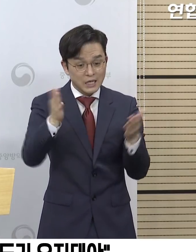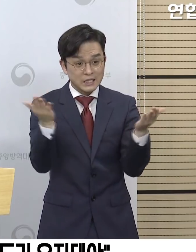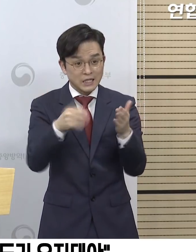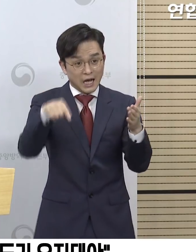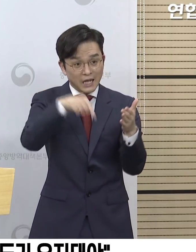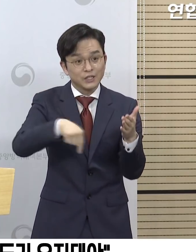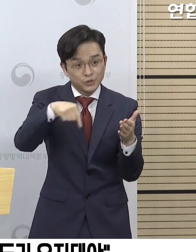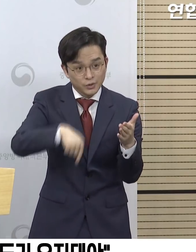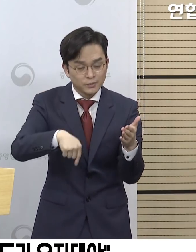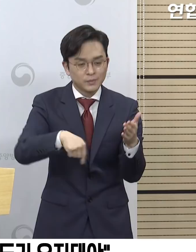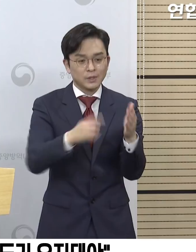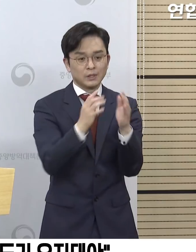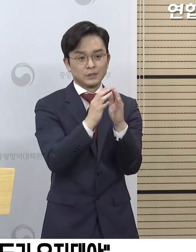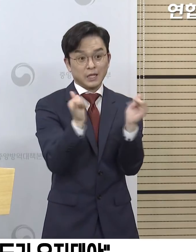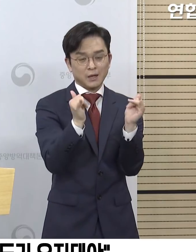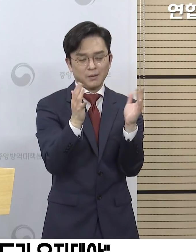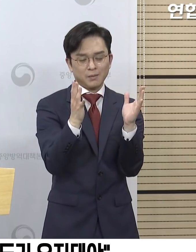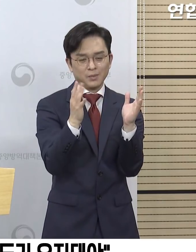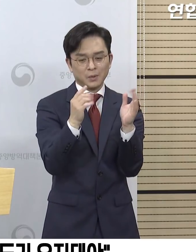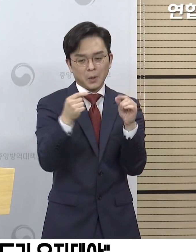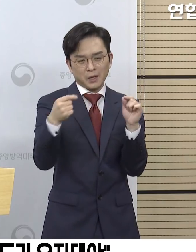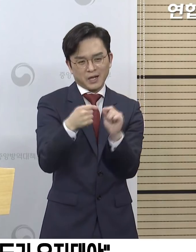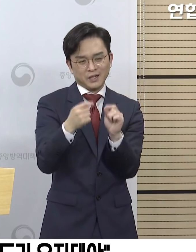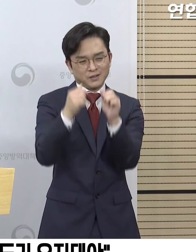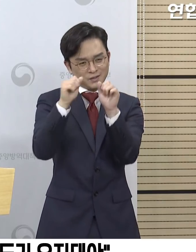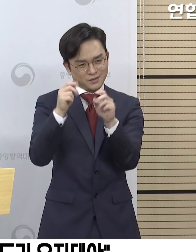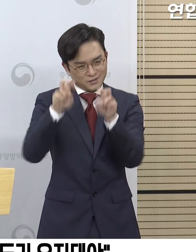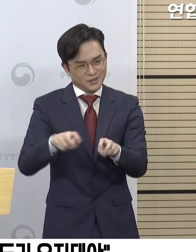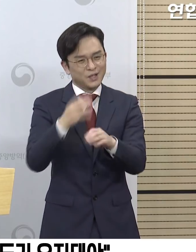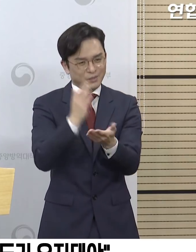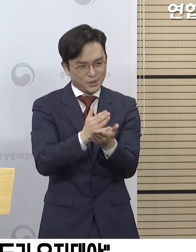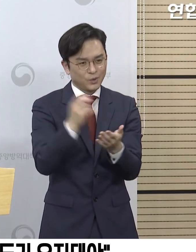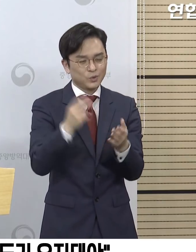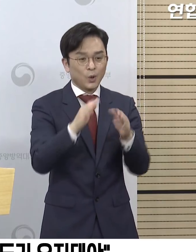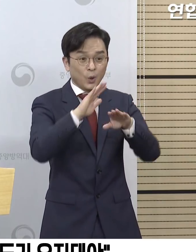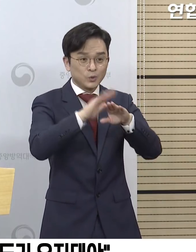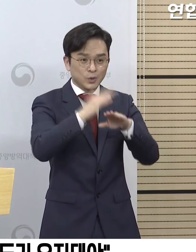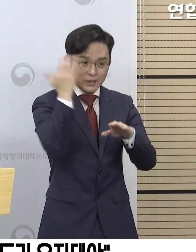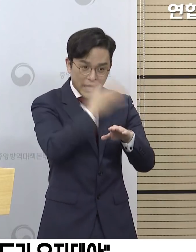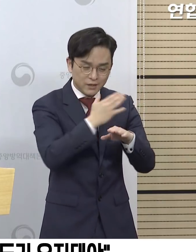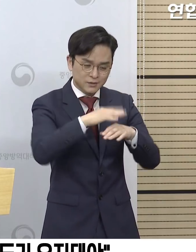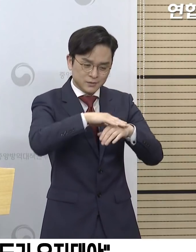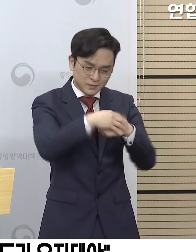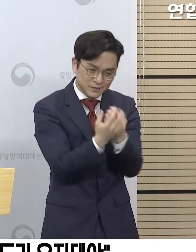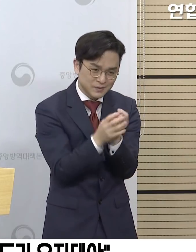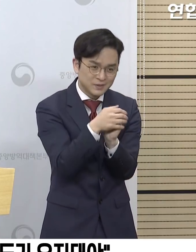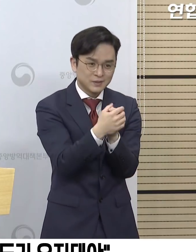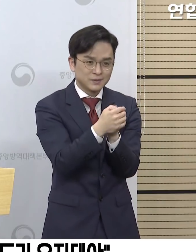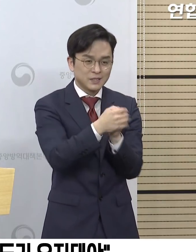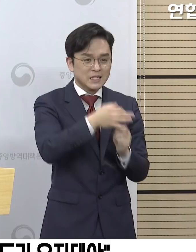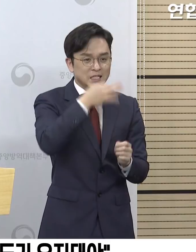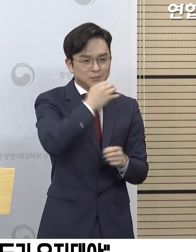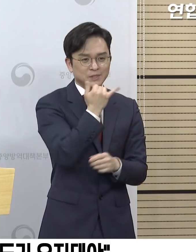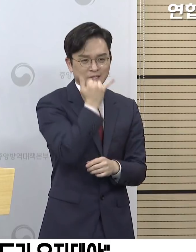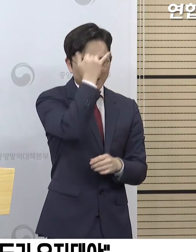다중이용 공간의 사용을 자제하고 손 씻기 등 개인위생도 철저히 이행해 주실 것을